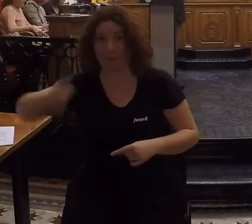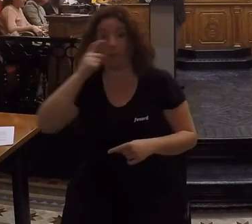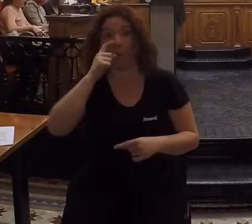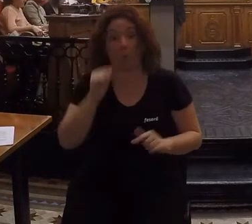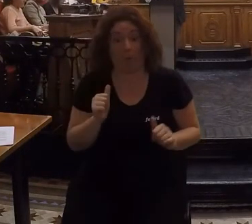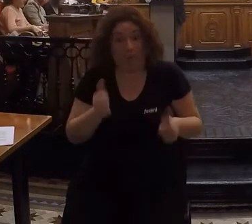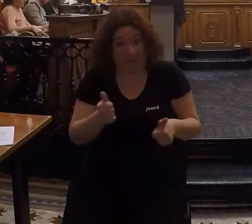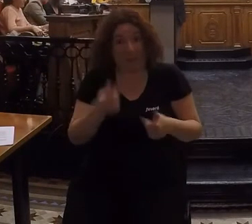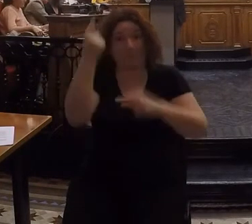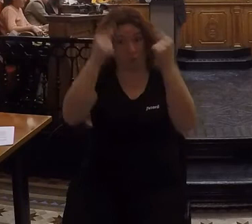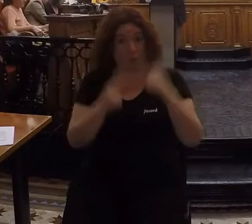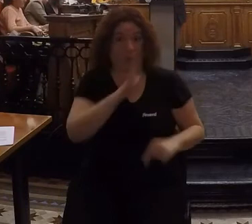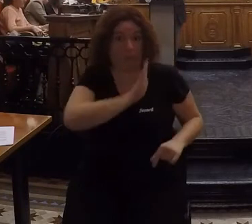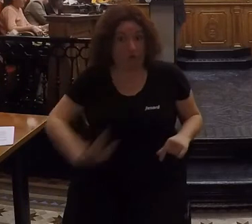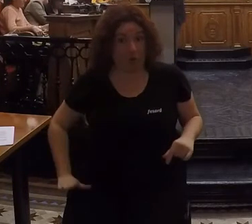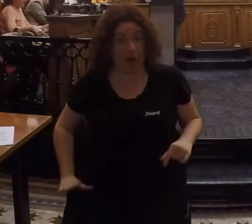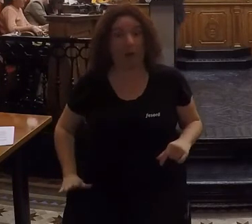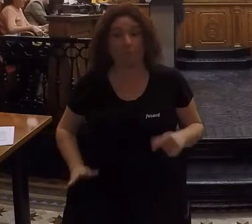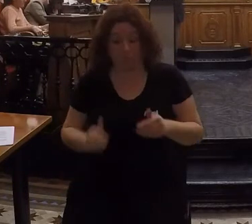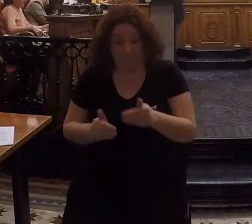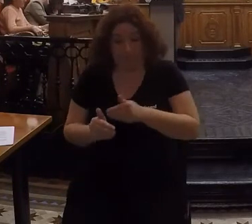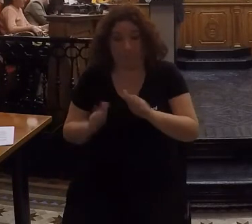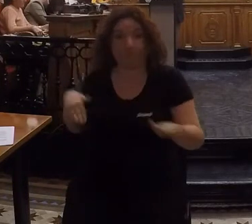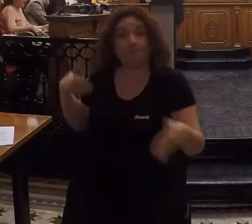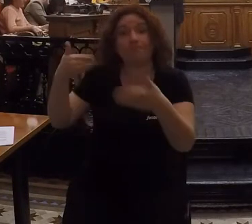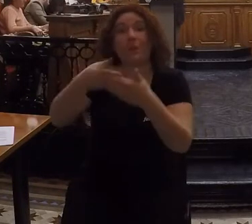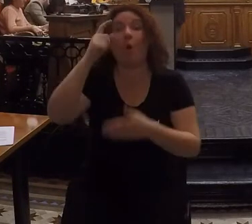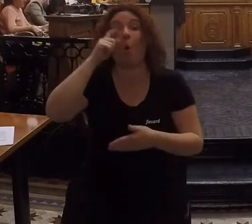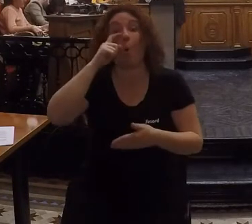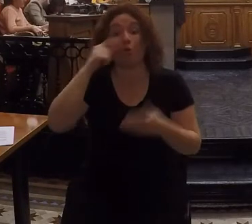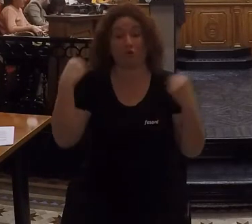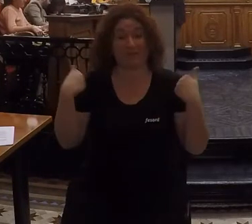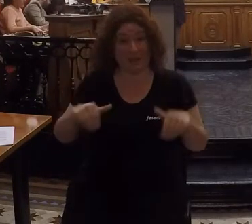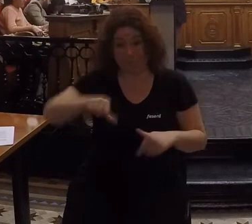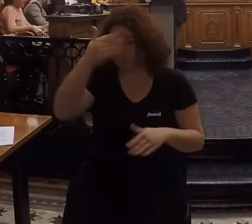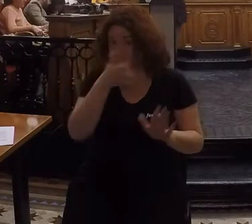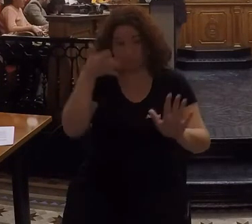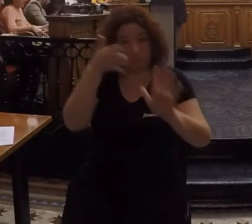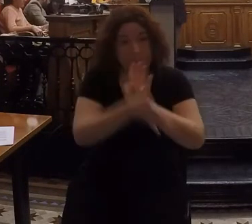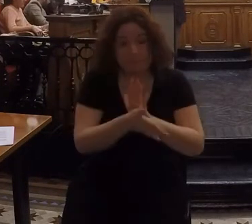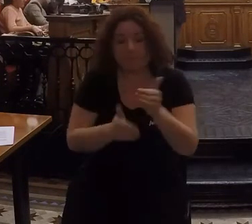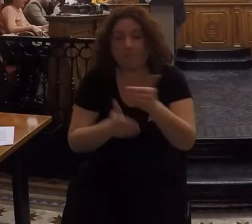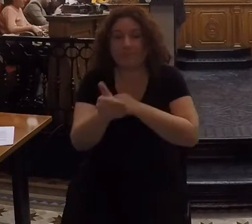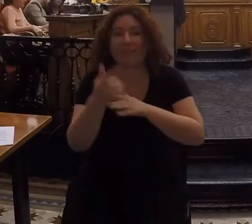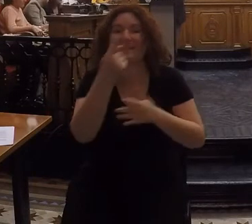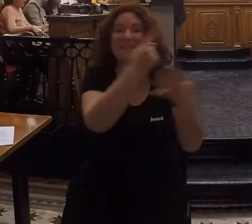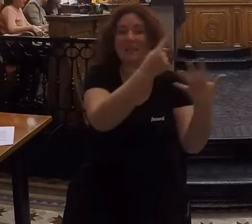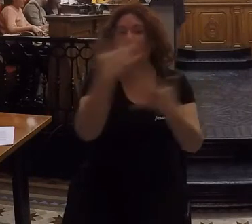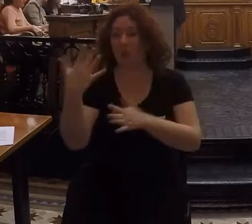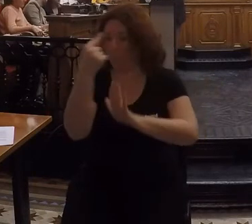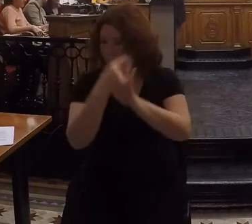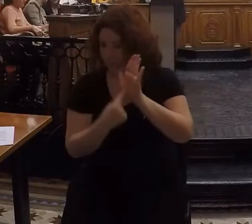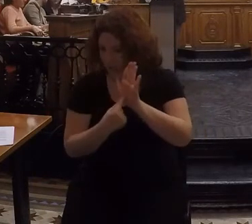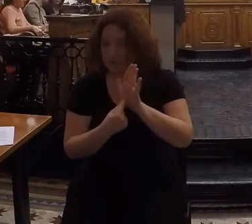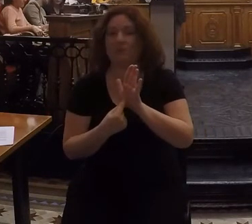aprobación de este presupuesto, analizaremos el cumplimiento de las 65 medidas que el equipo de gobierno y el